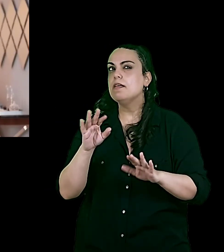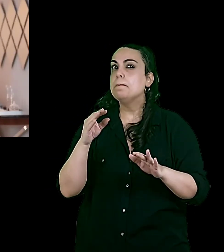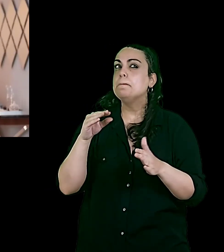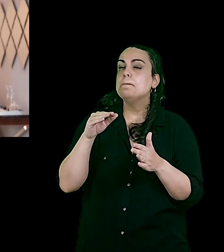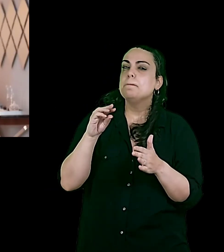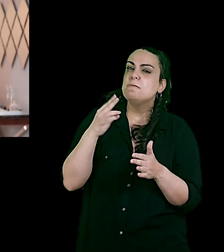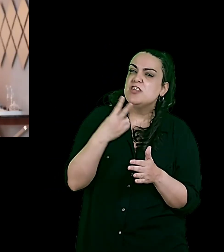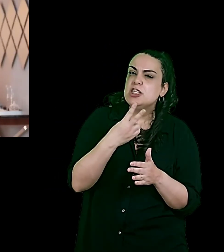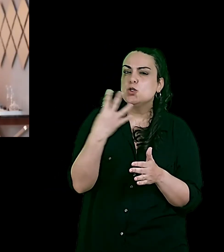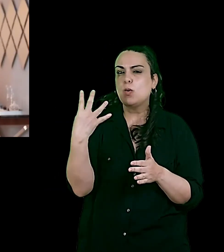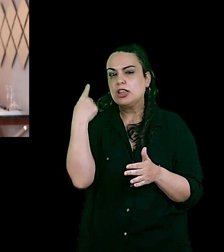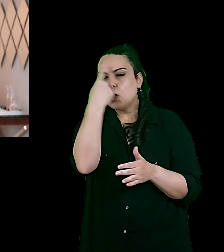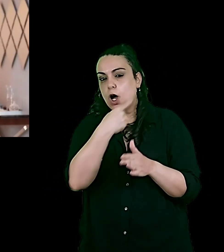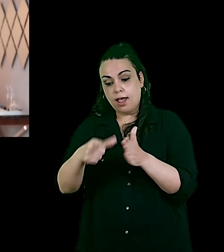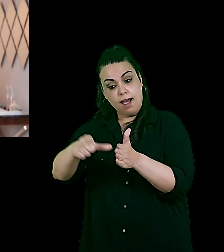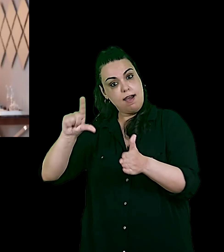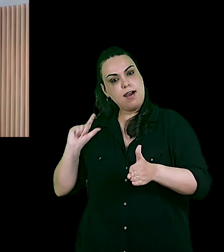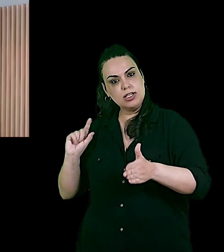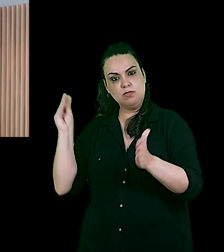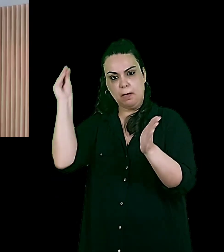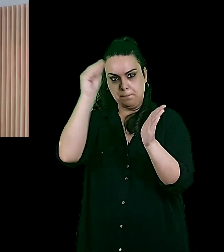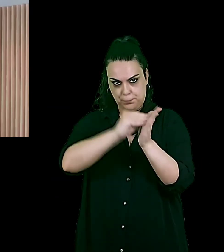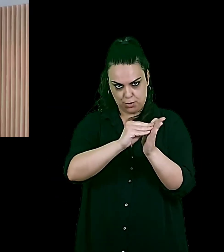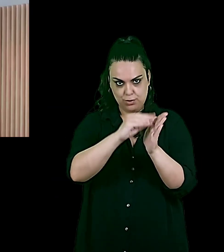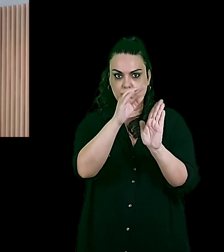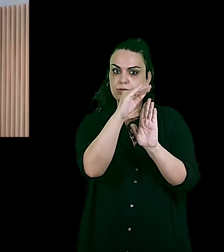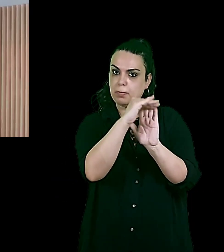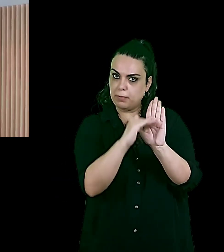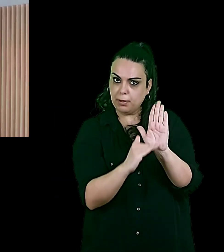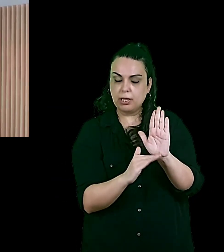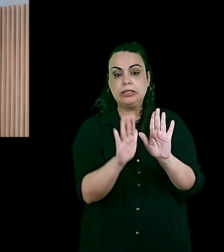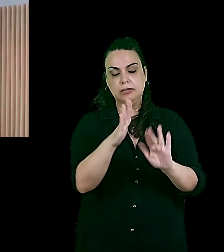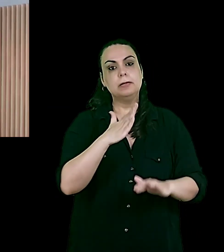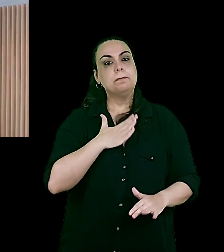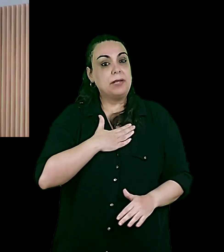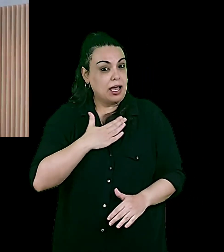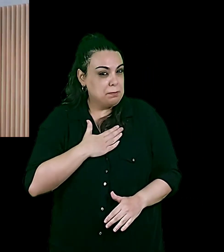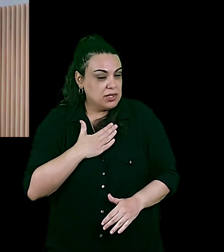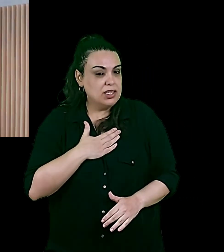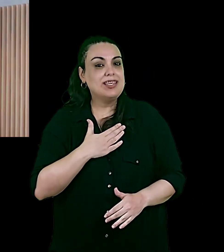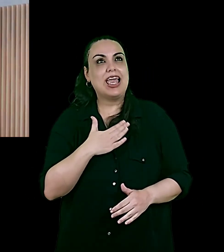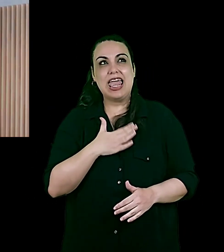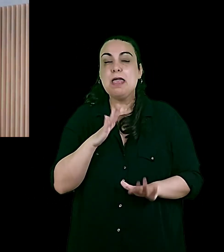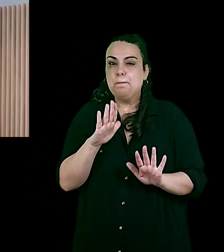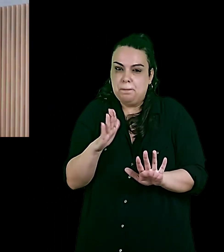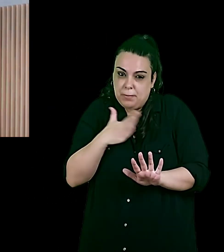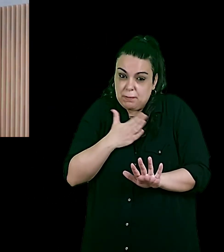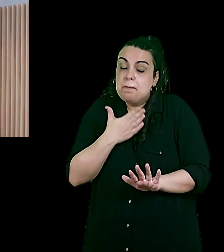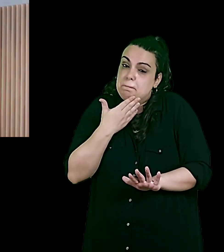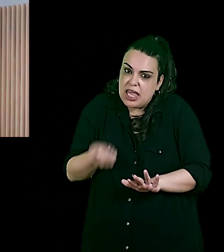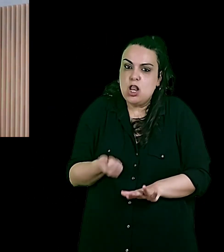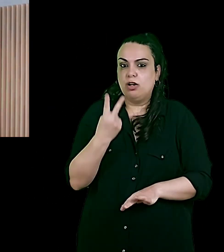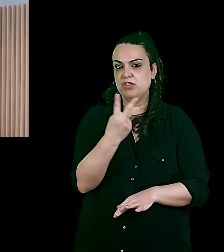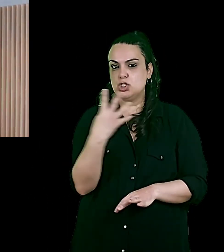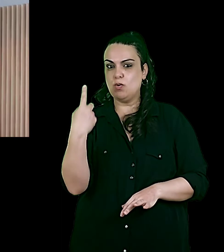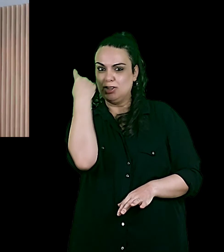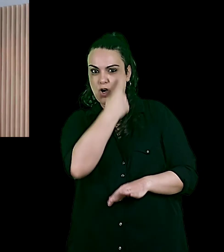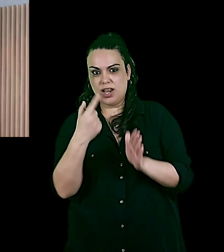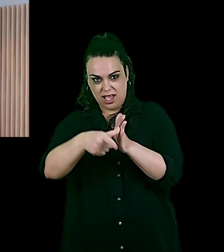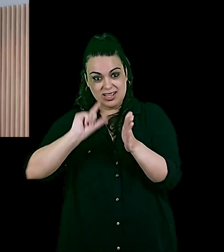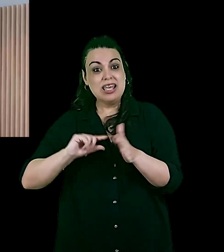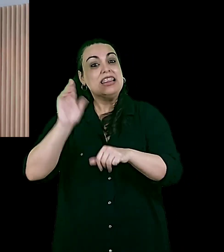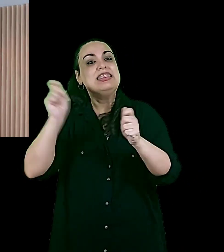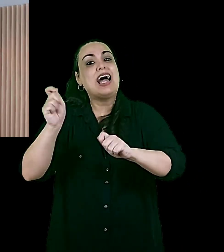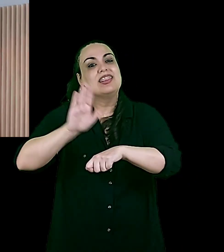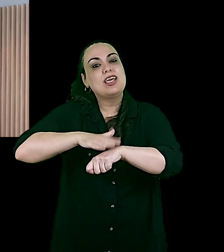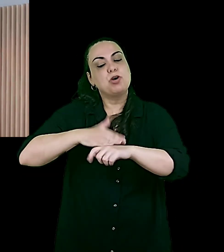no mínimo 24 horas de antecedência. No meu caso, eu acho muito bom com 24 horas de antecedência, porque